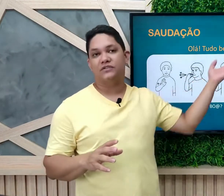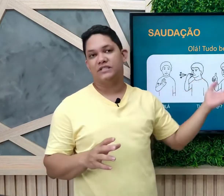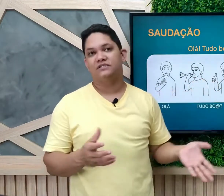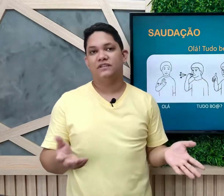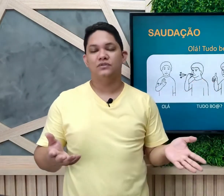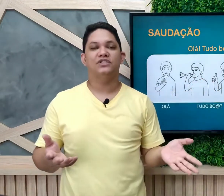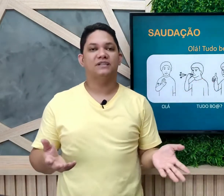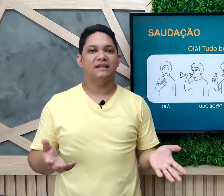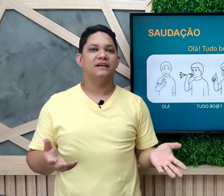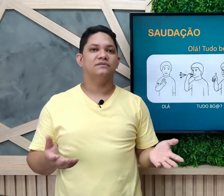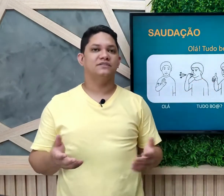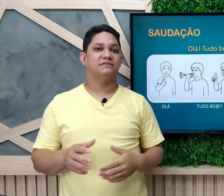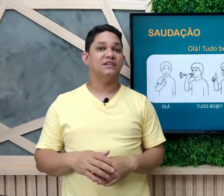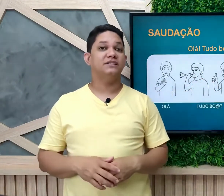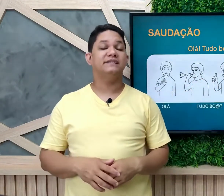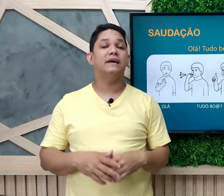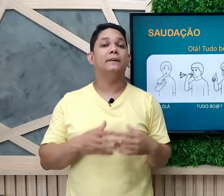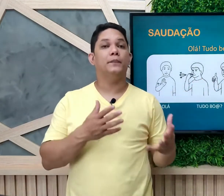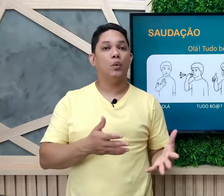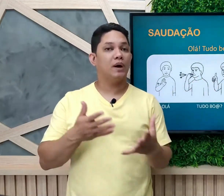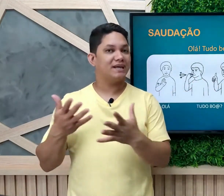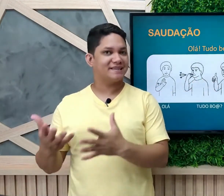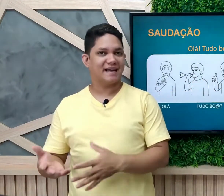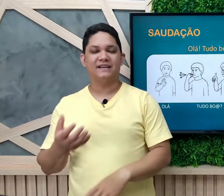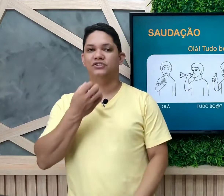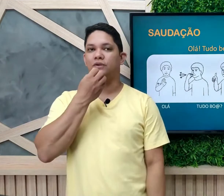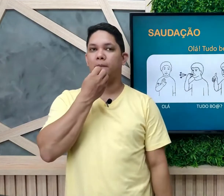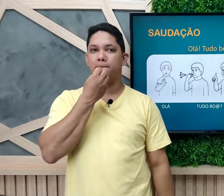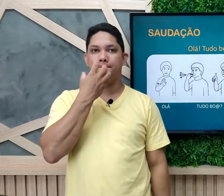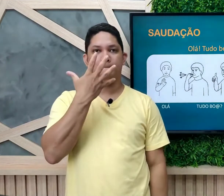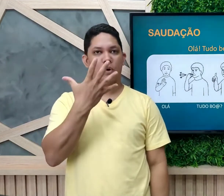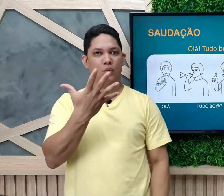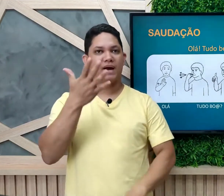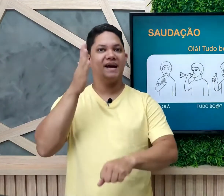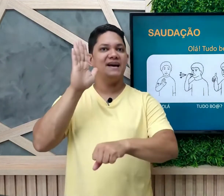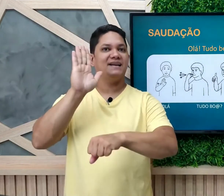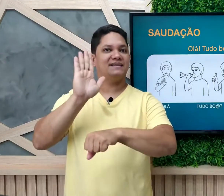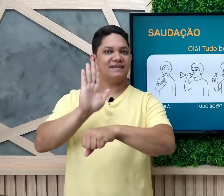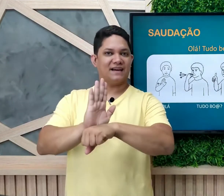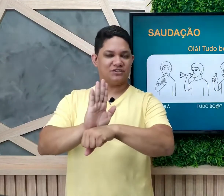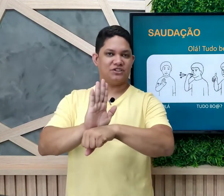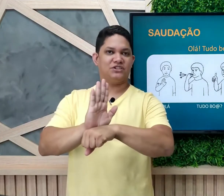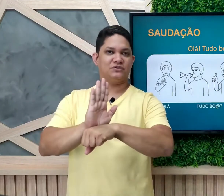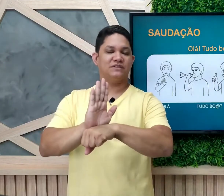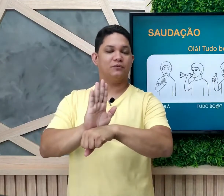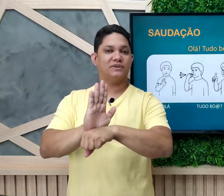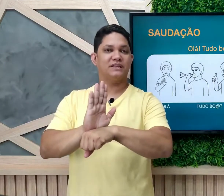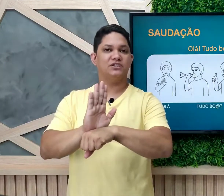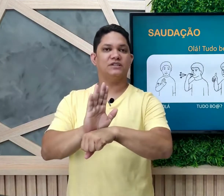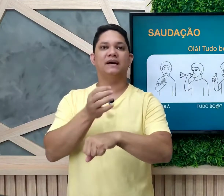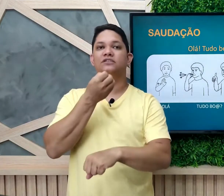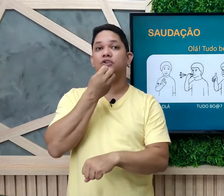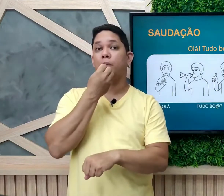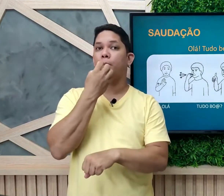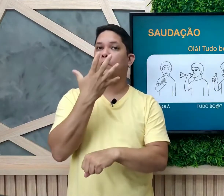você estiver durante a tarde, você vai dizer boa tarde. Boa tarde. Este é o sinal para a ideia de tarde.